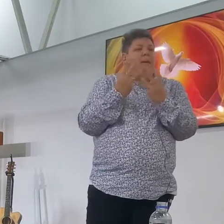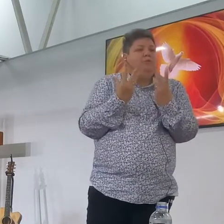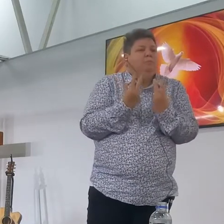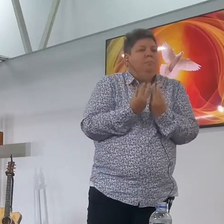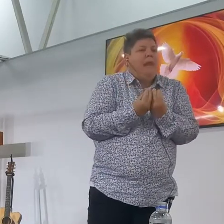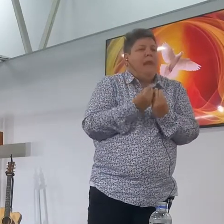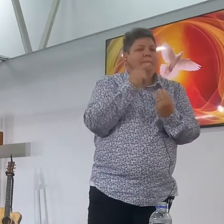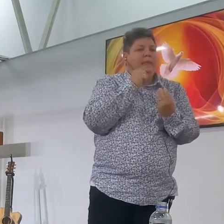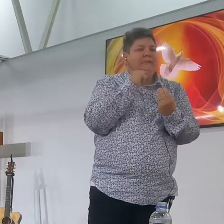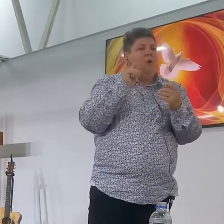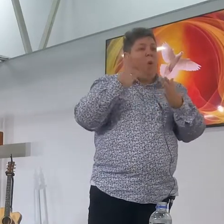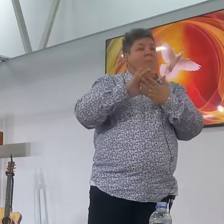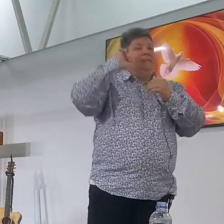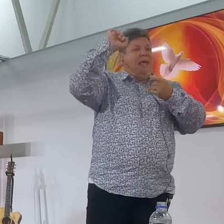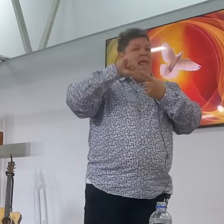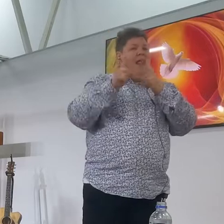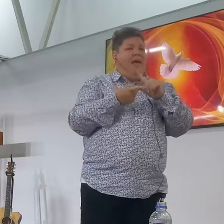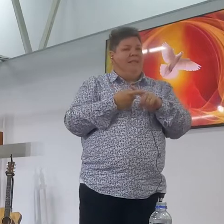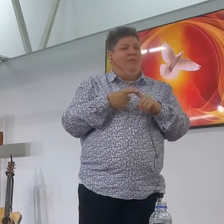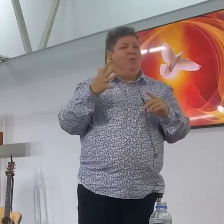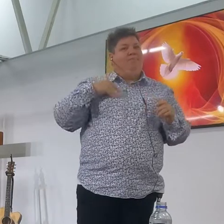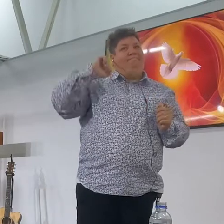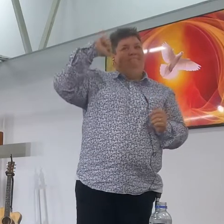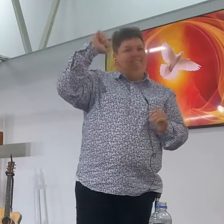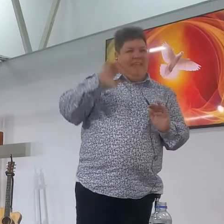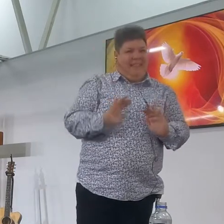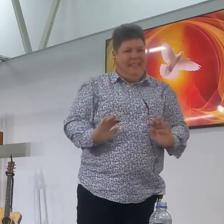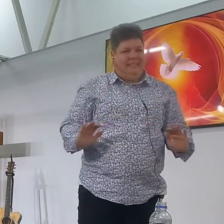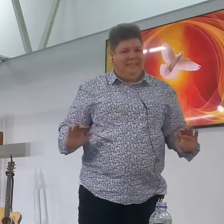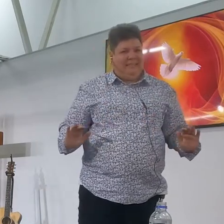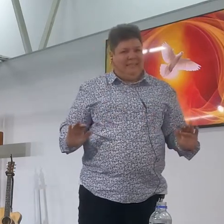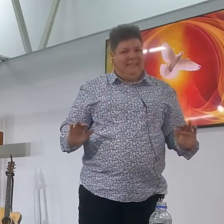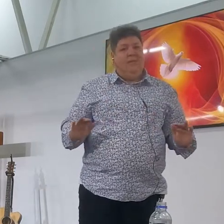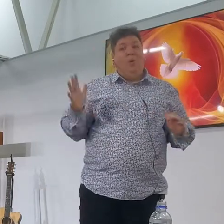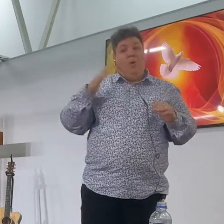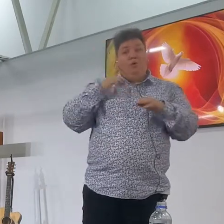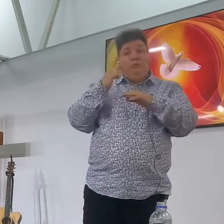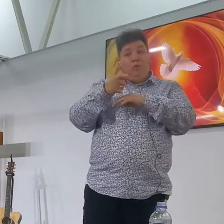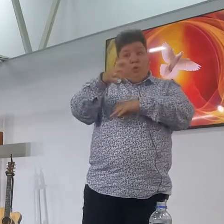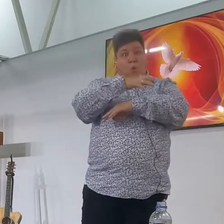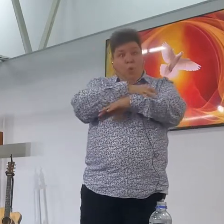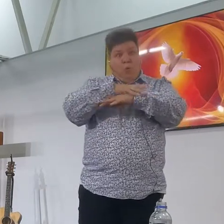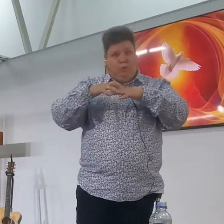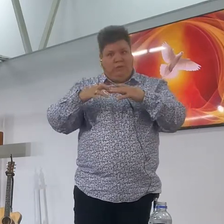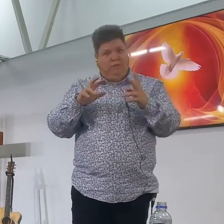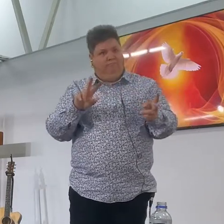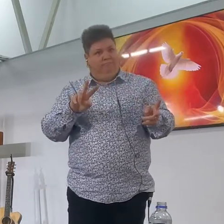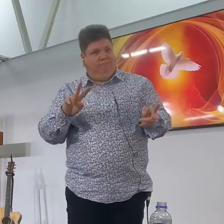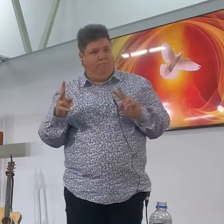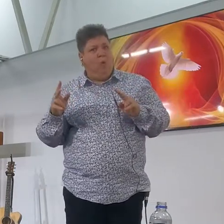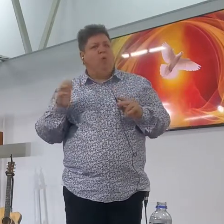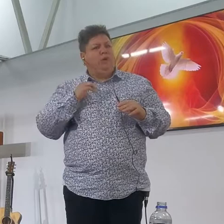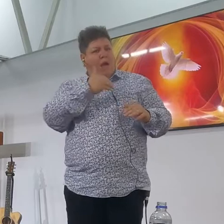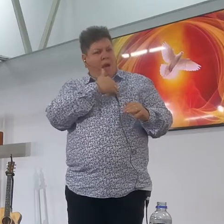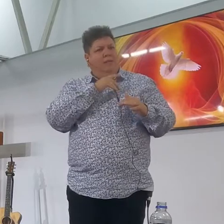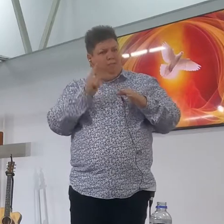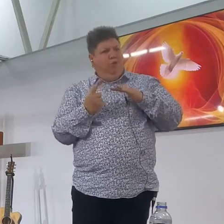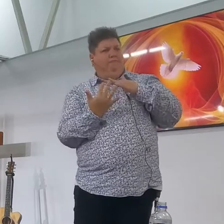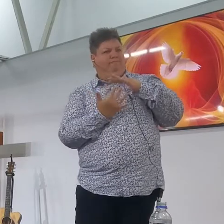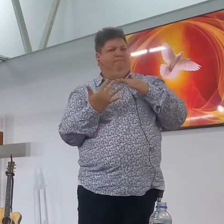uitgestort op my en op jou, wat kinders van die Here is, en ons moet hierdie oes nou inbring. So daar moet 'n dringendheid in ons harte wees.